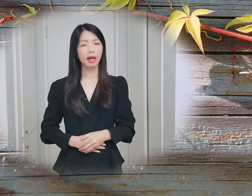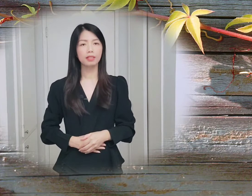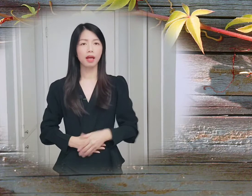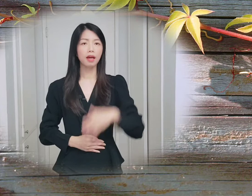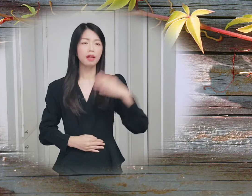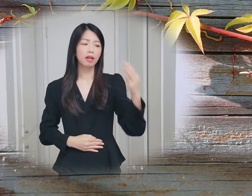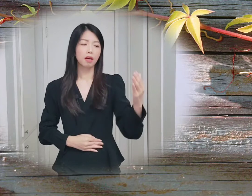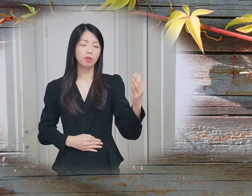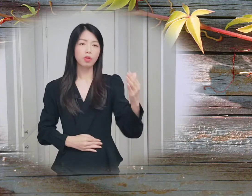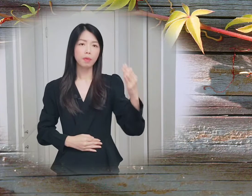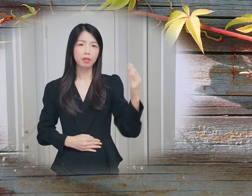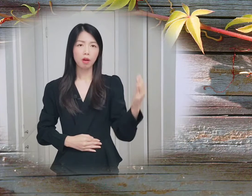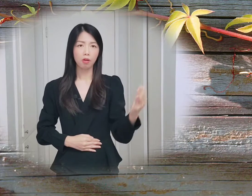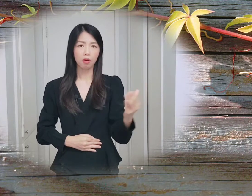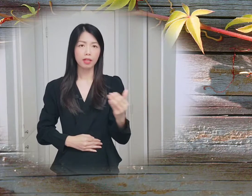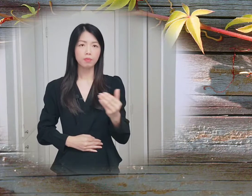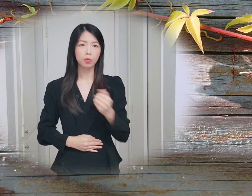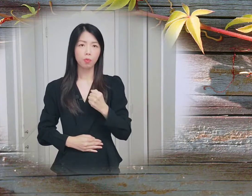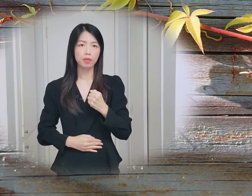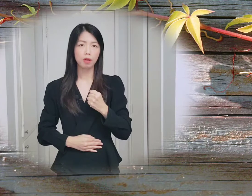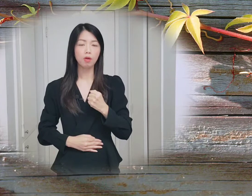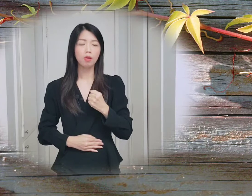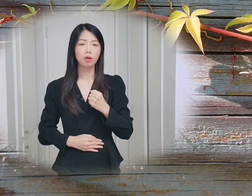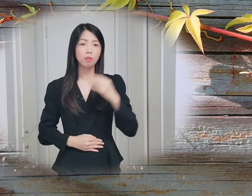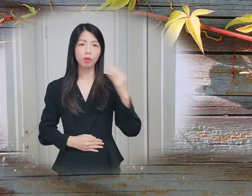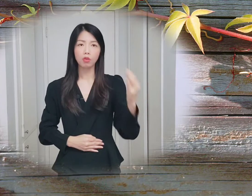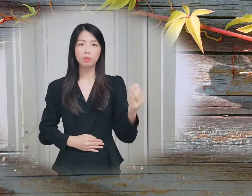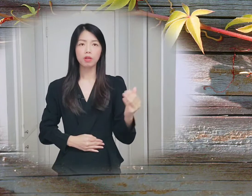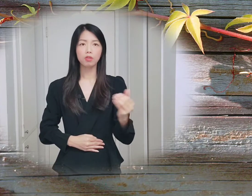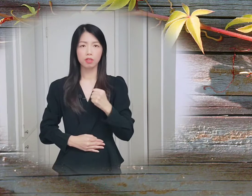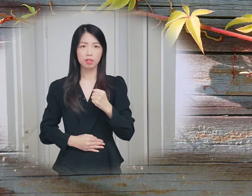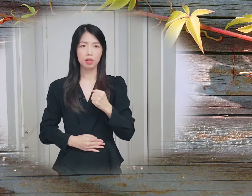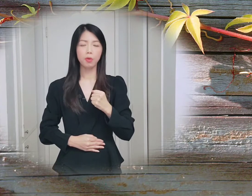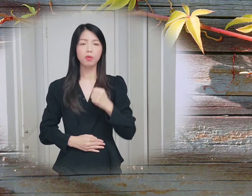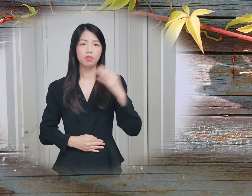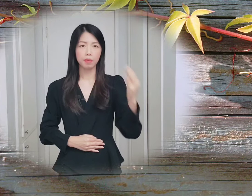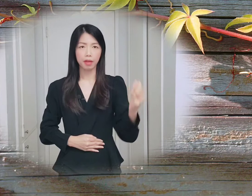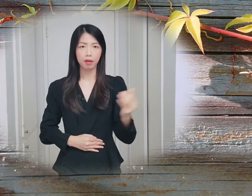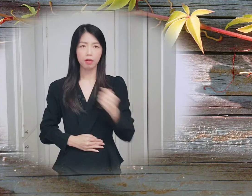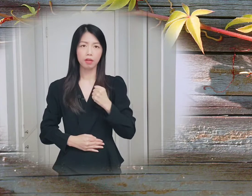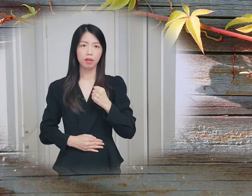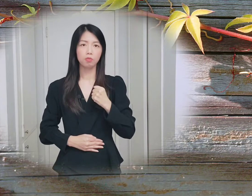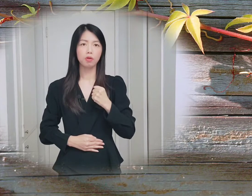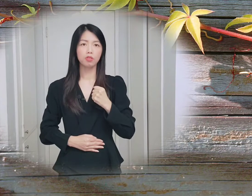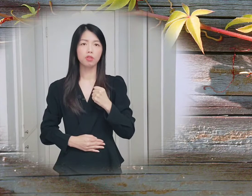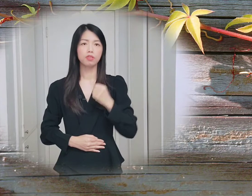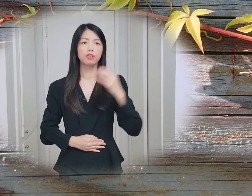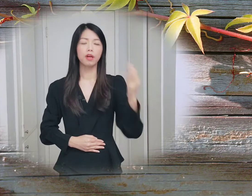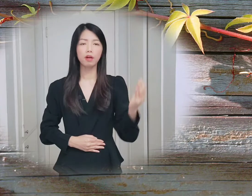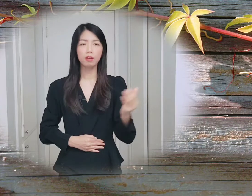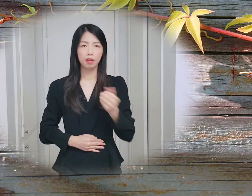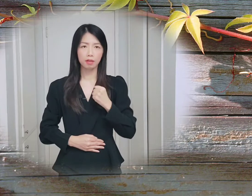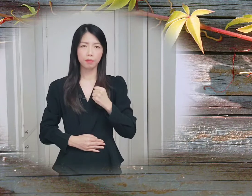혹은 가지다. 손을 펴서 가슴 쪽으로 오면서 뭔가 움켜쥐듯이 표현해 주시면 돼요. 이렇게 주먹을 쥐어